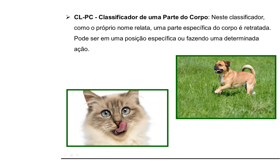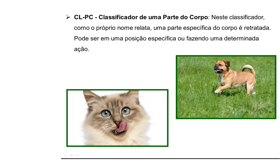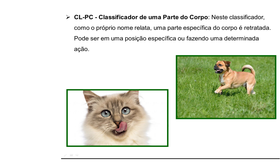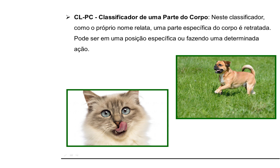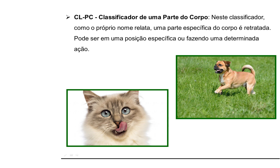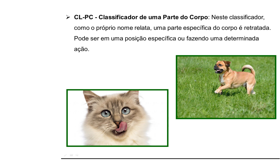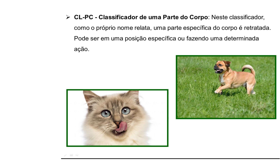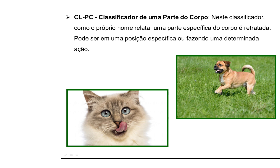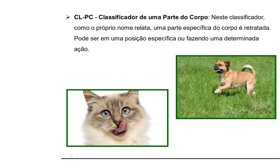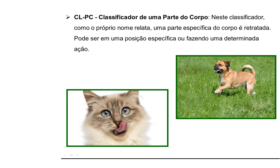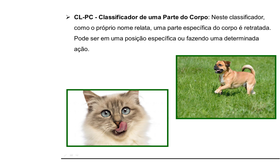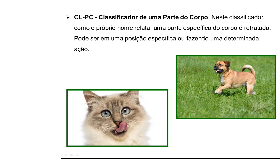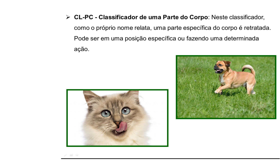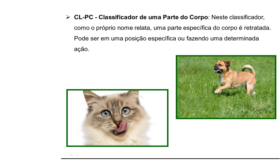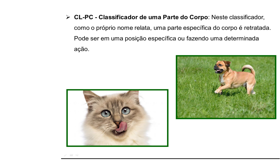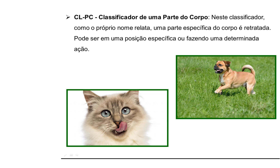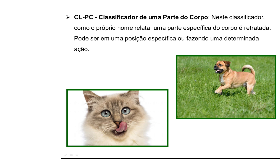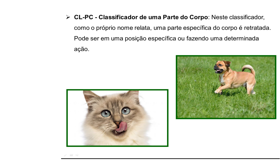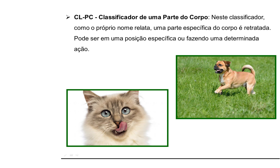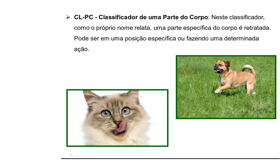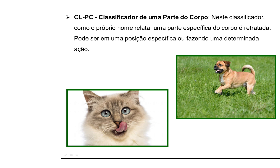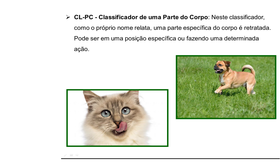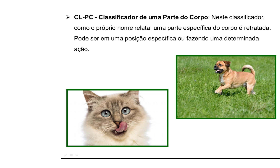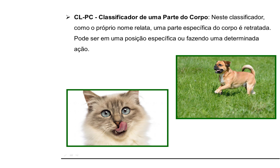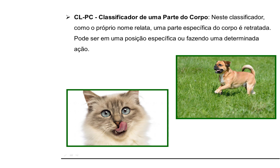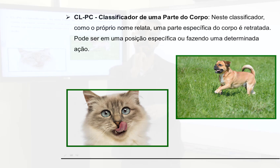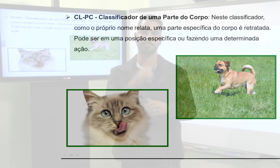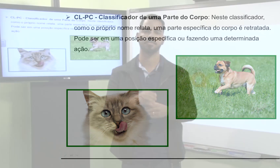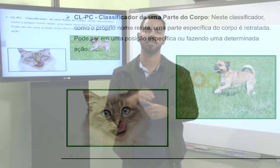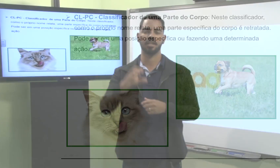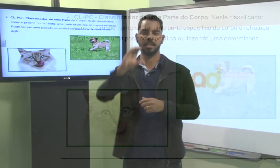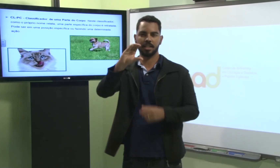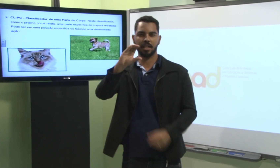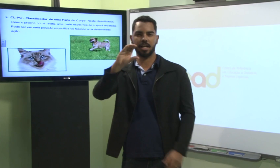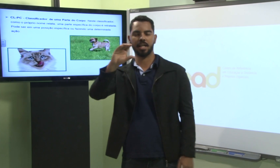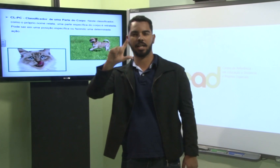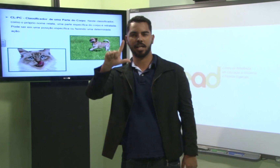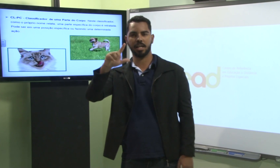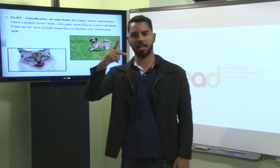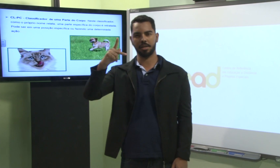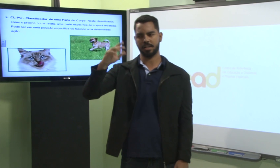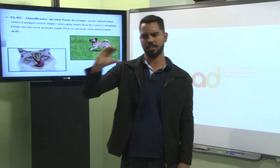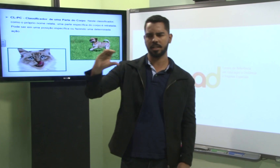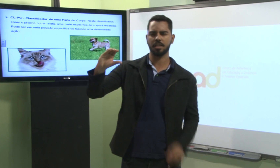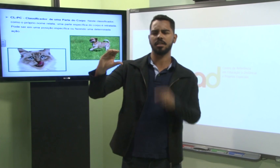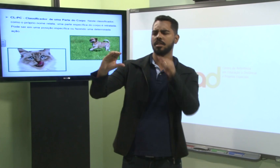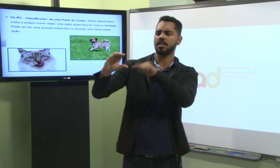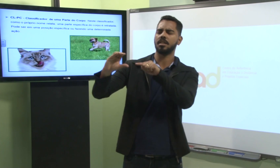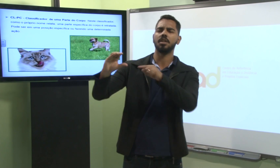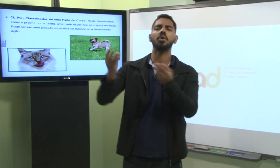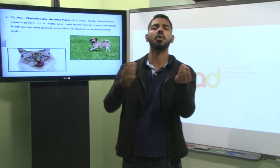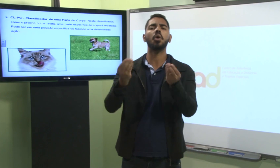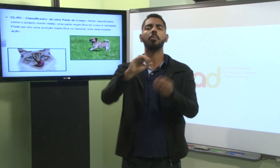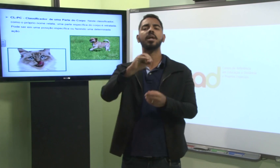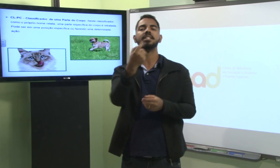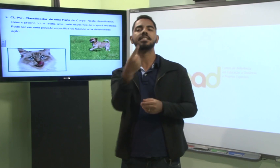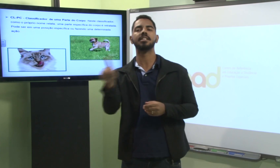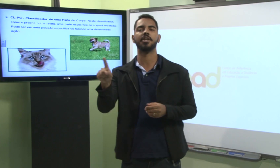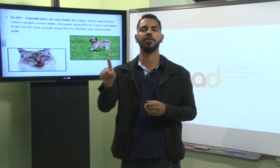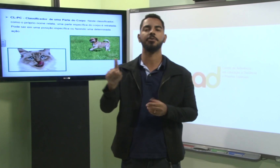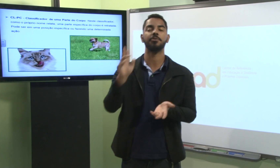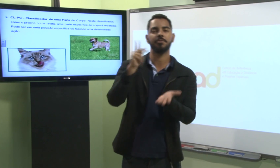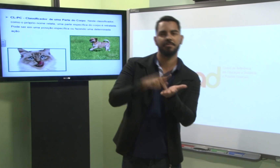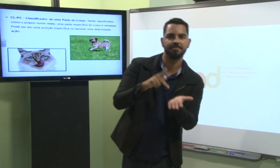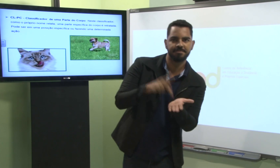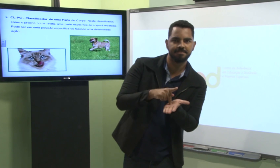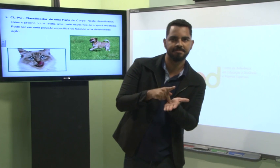ação. Esse classificador de parte do corpo, ele descreve como uma ação acontece na realidade por